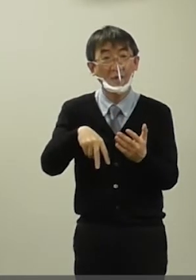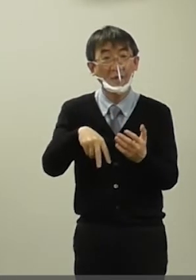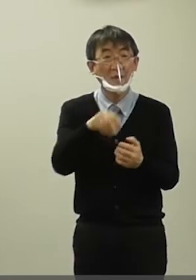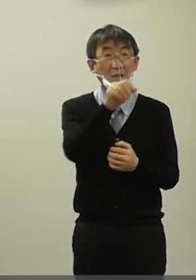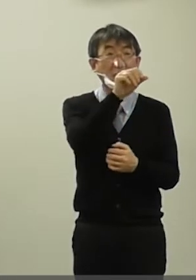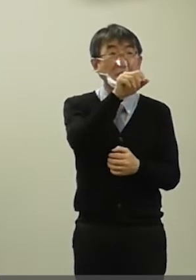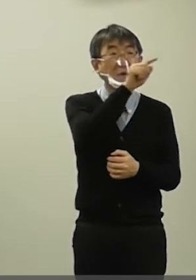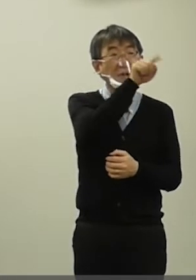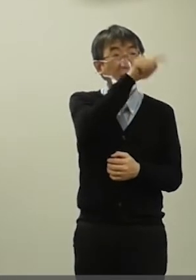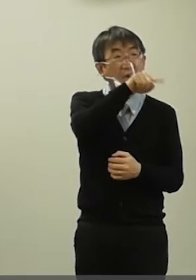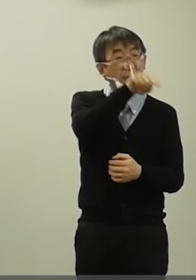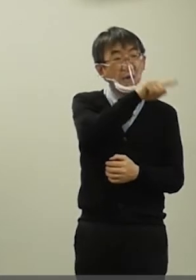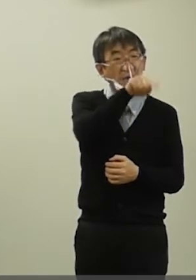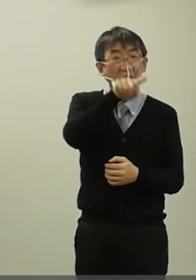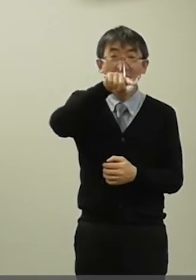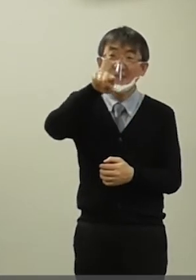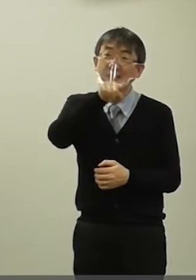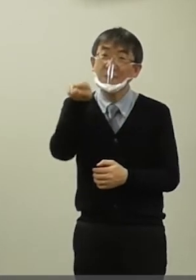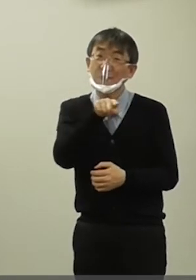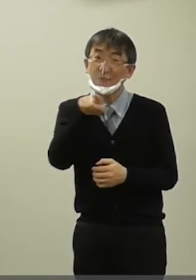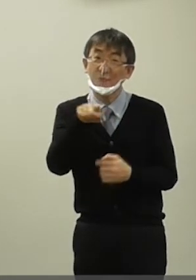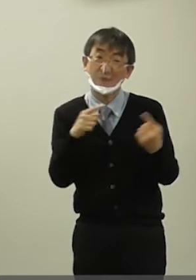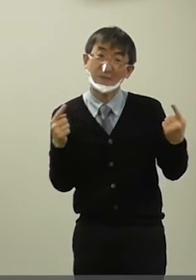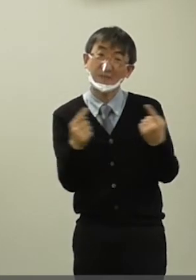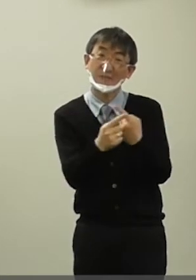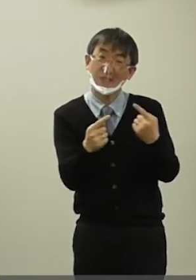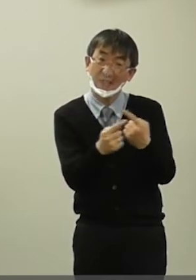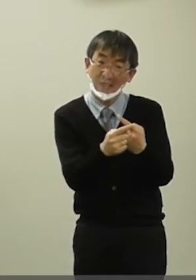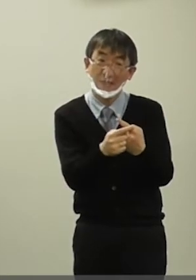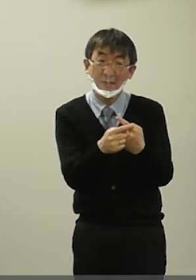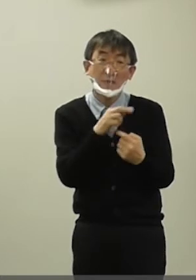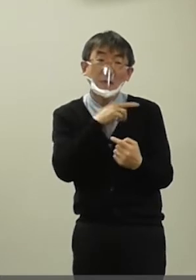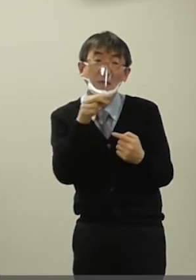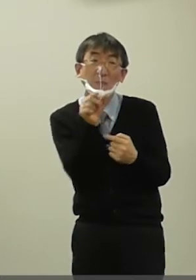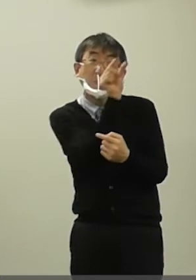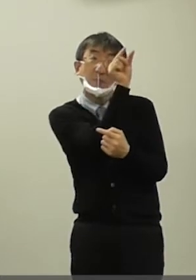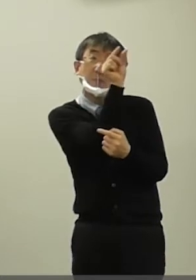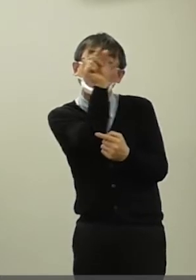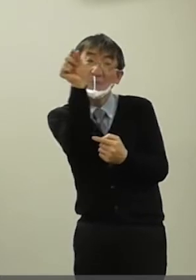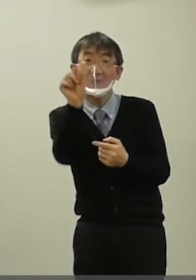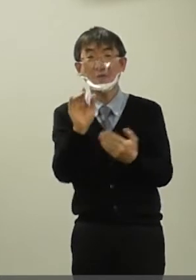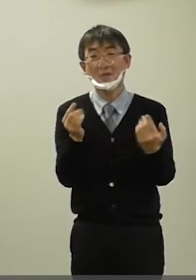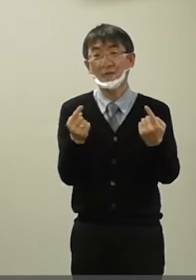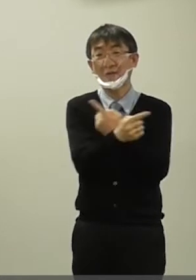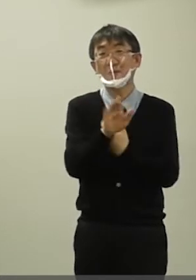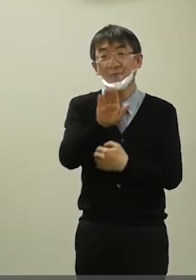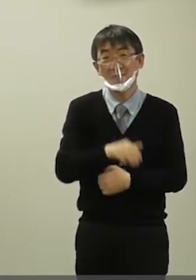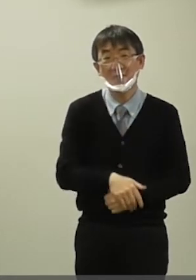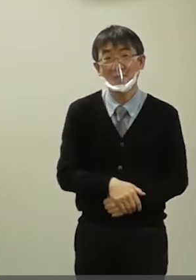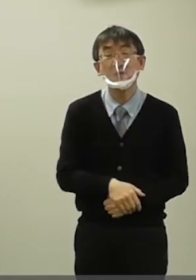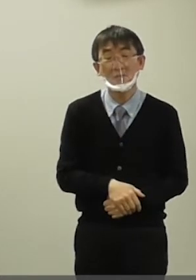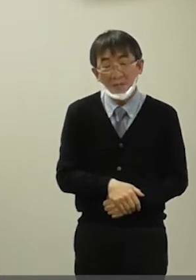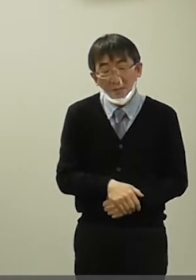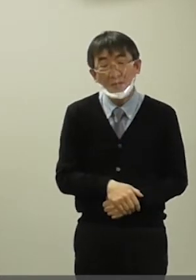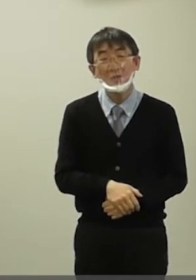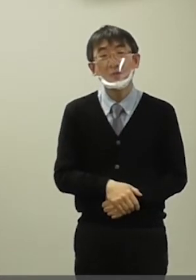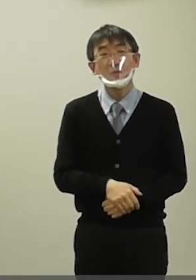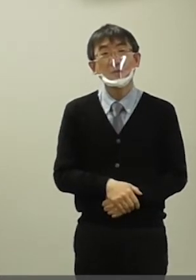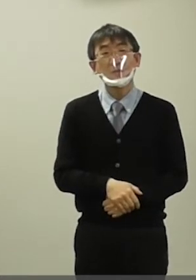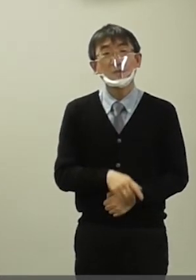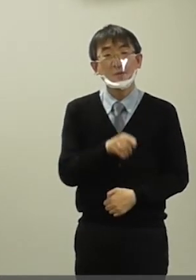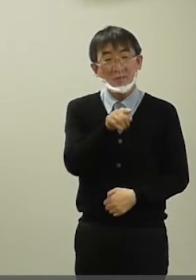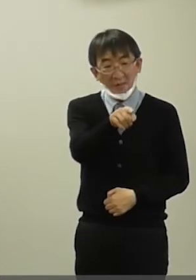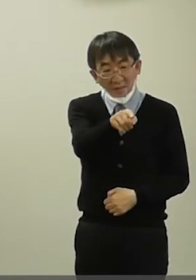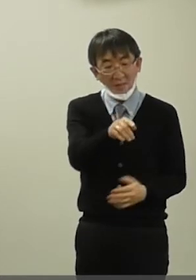表記になおかつローマちもち作兵衛作ってあるという私静大時から牛のホーム